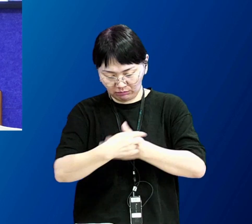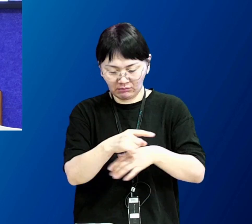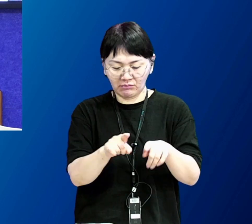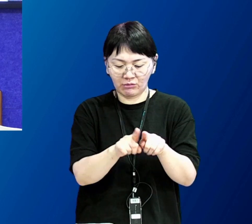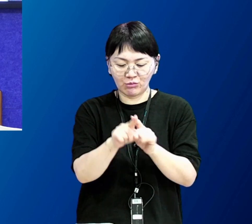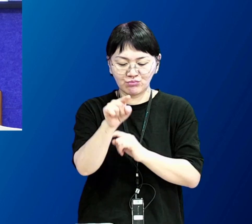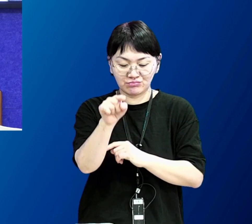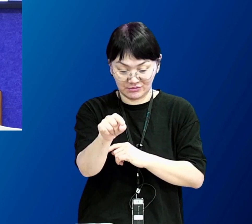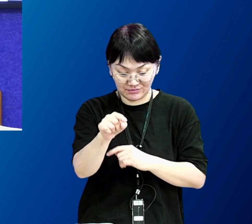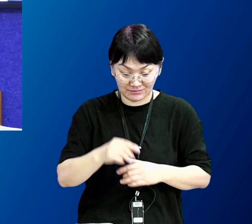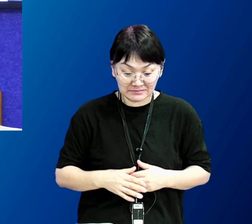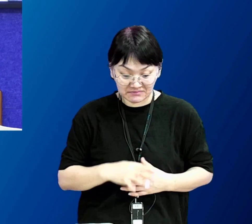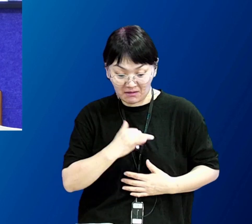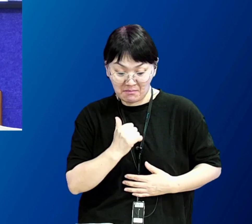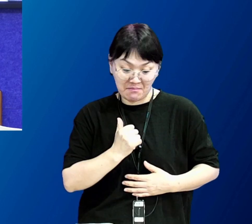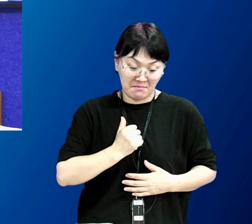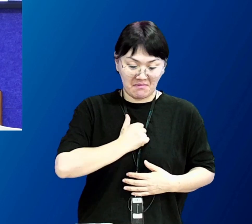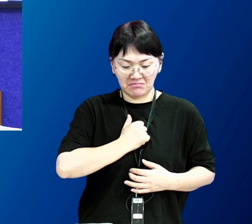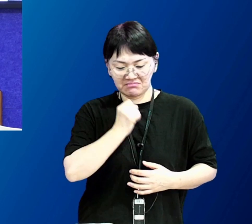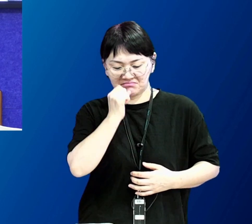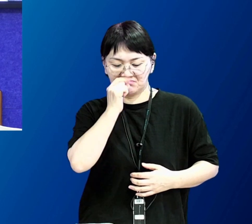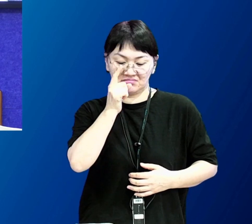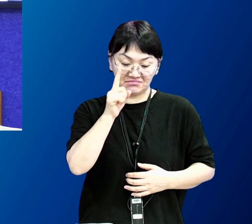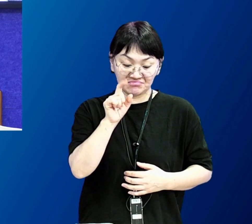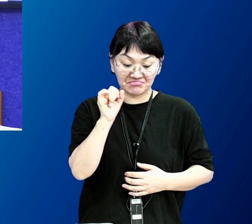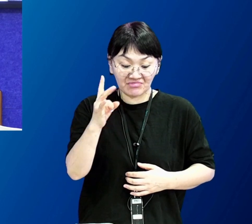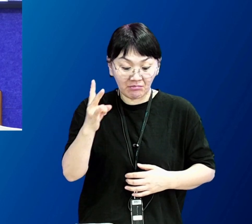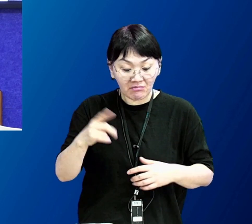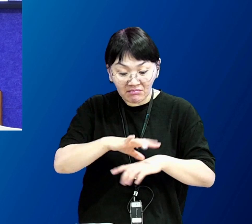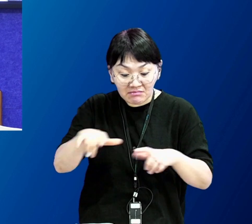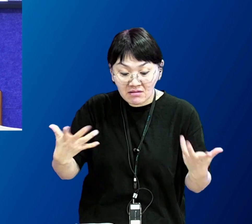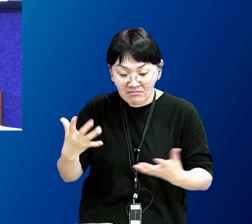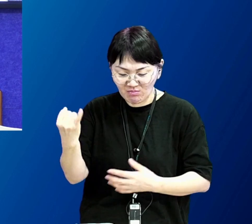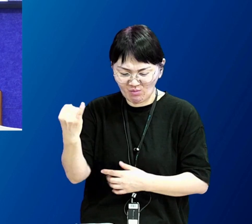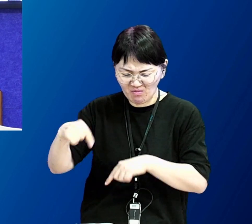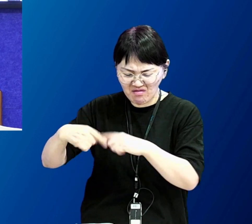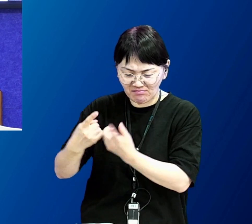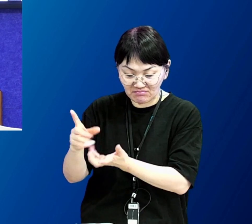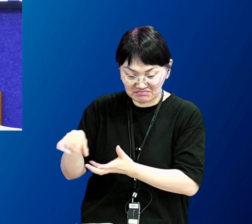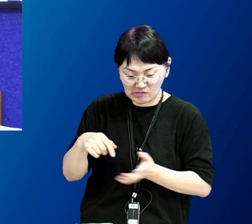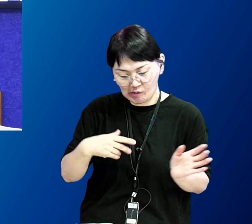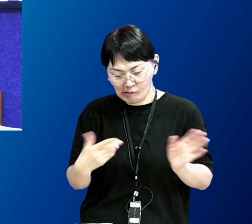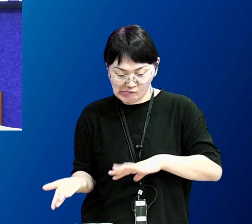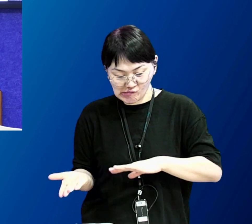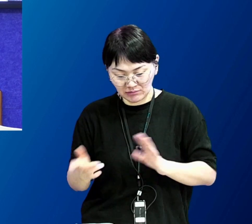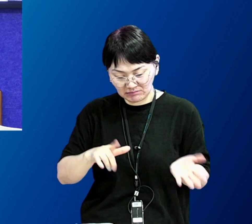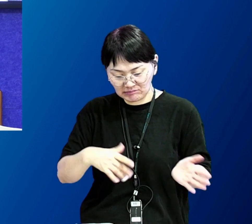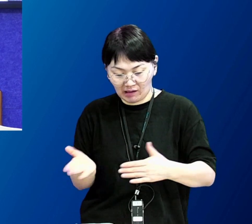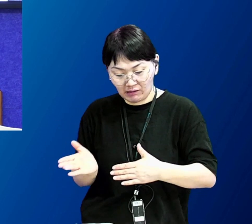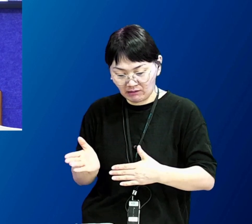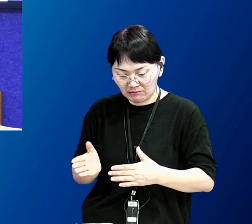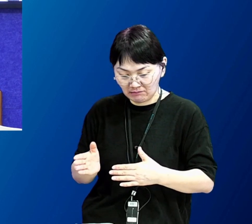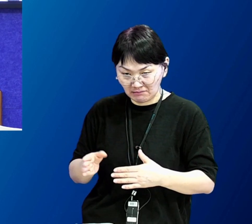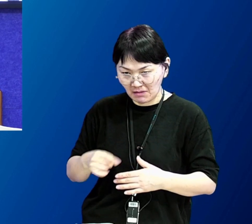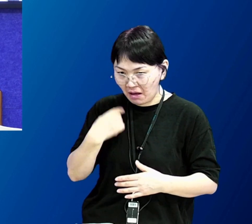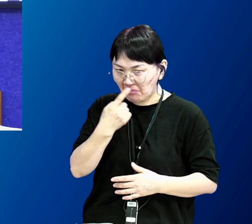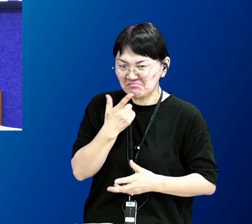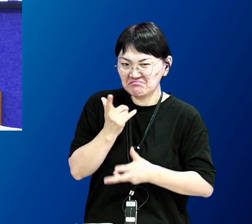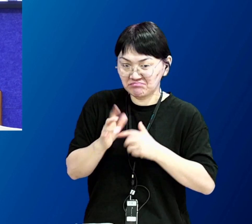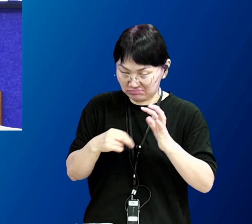аа. Бардамнал эхэмсэг зан ёрийн мөг зам хийгээд гадсан гажсан амийг би